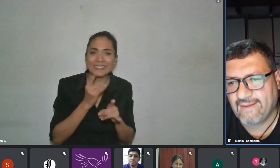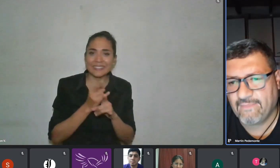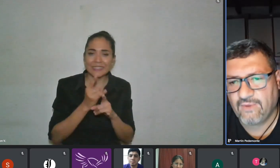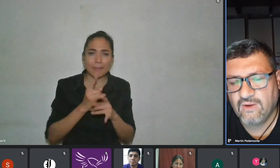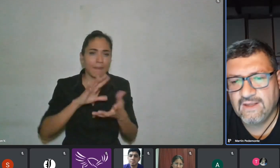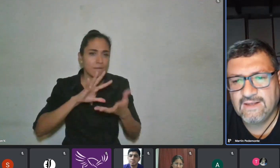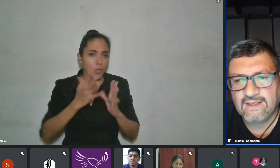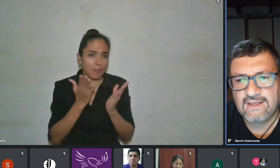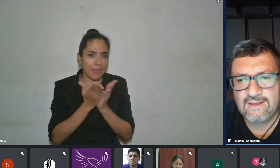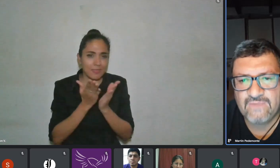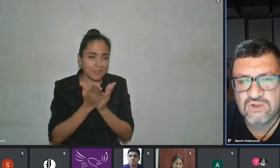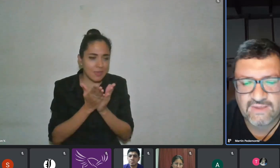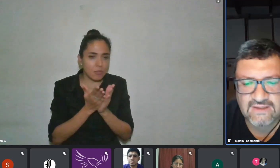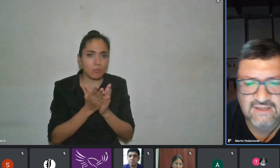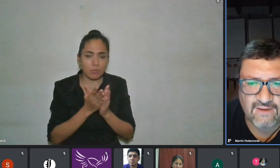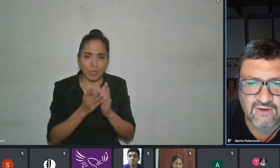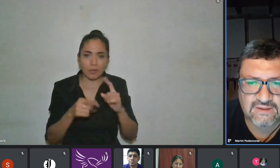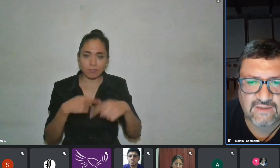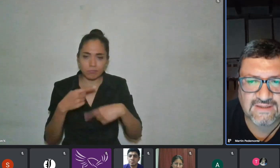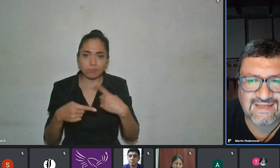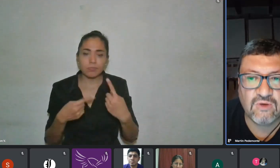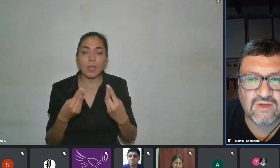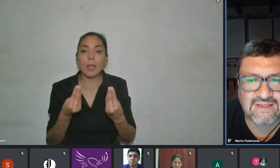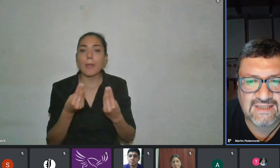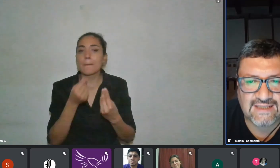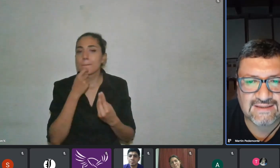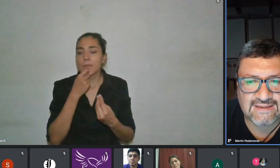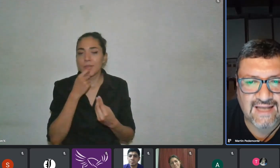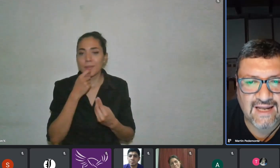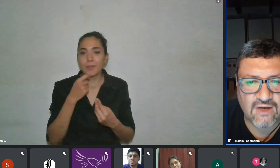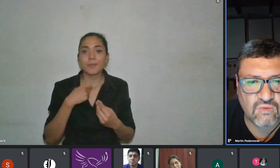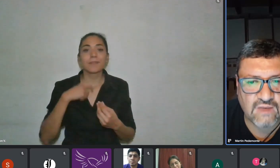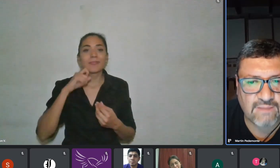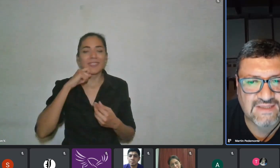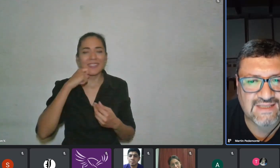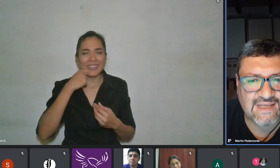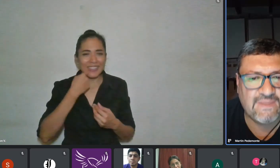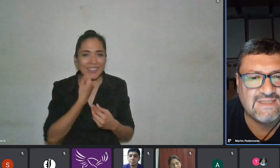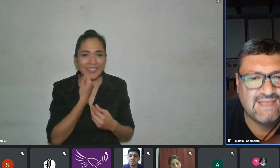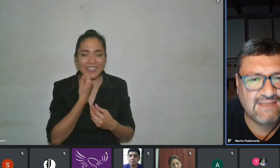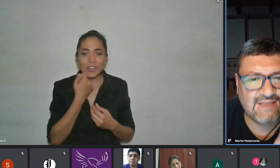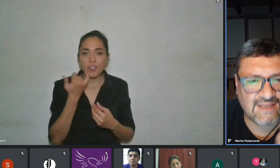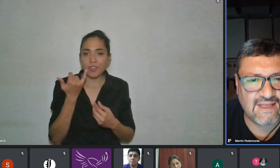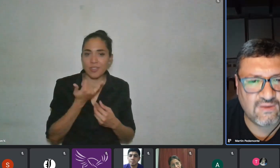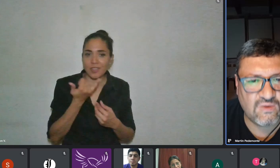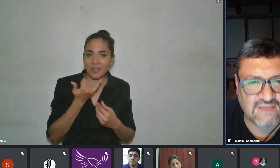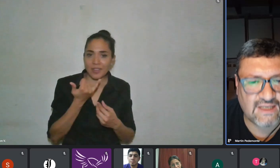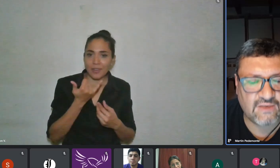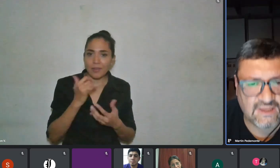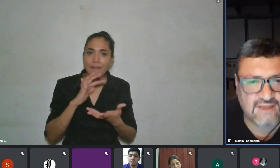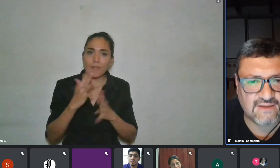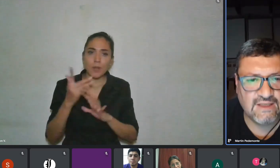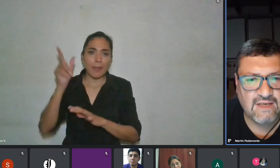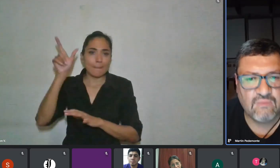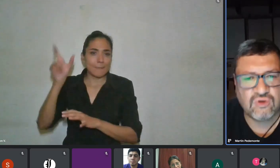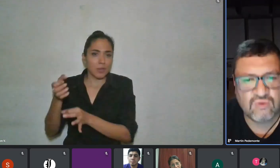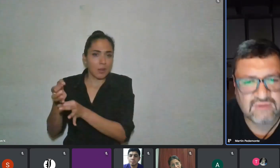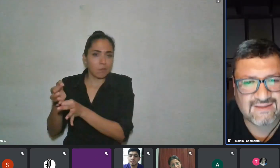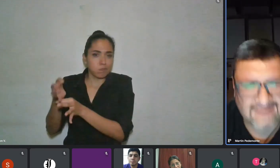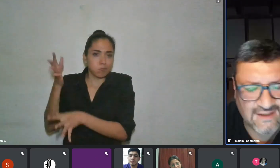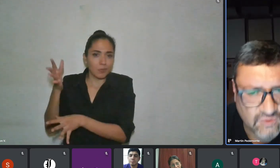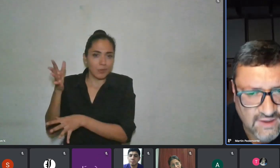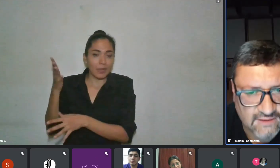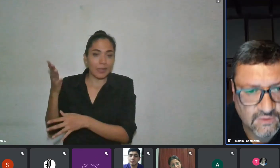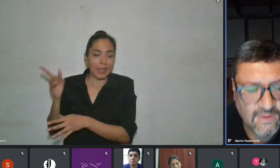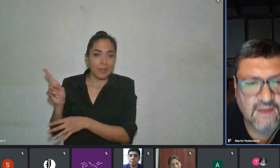Por ejemplo, yo pensaba la otra vez, qué bueno que sería tener alguna especie de especialista que les dé una charla a ustedes. Muchos de